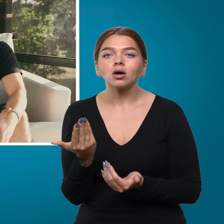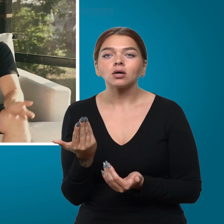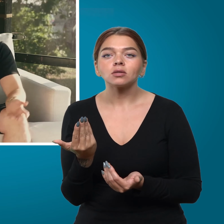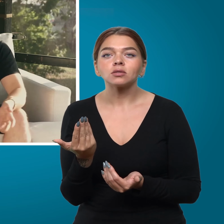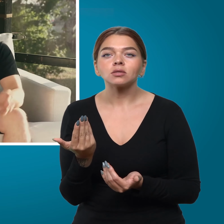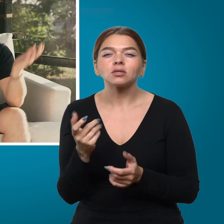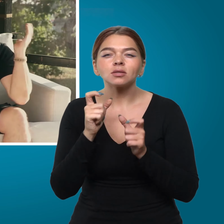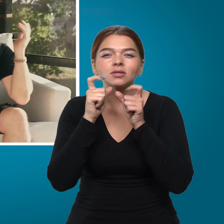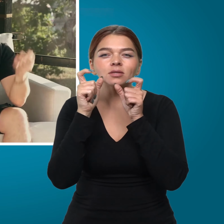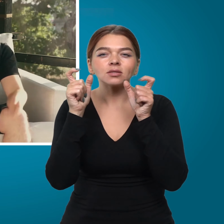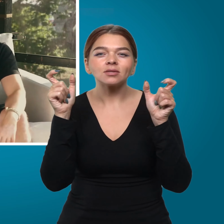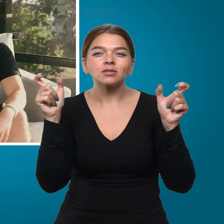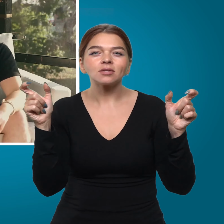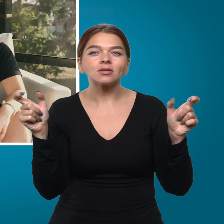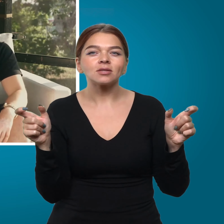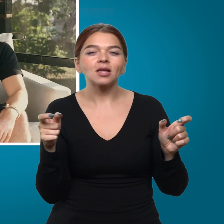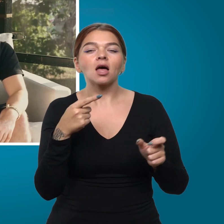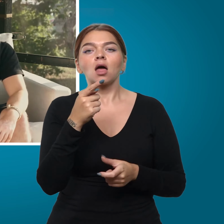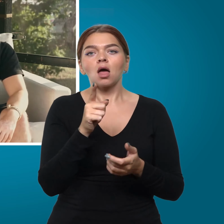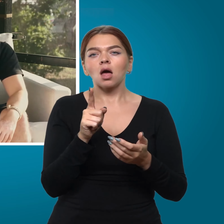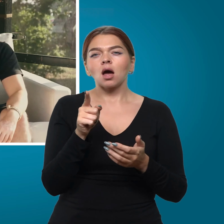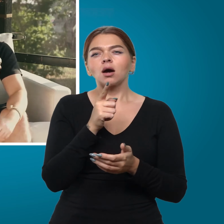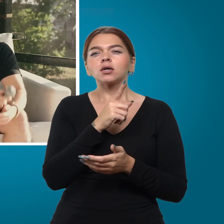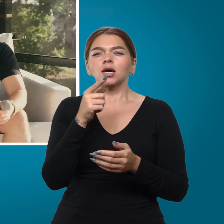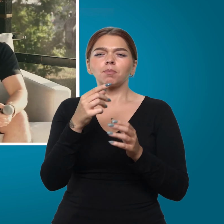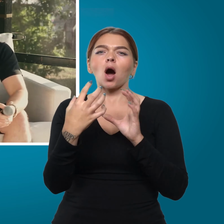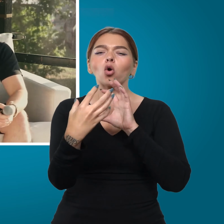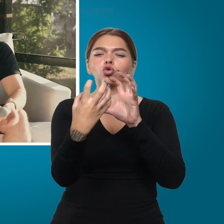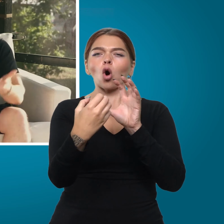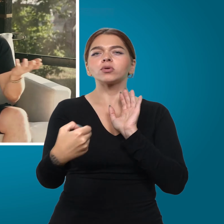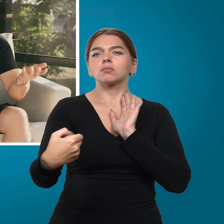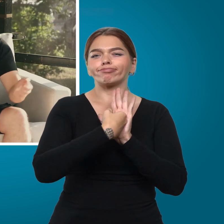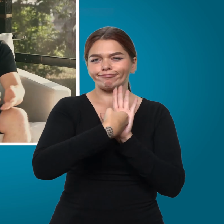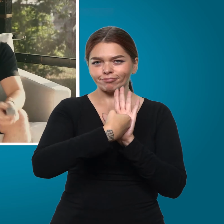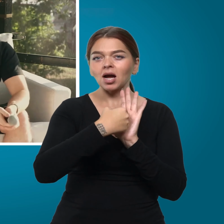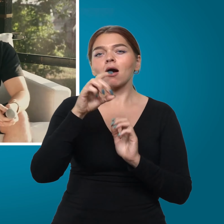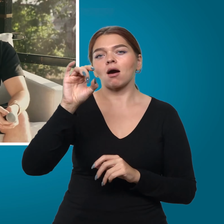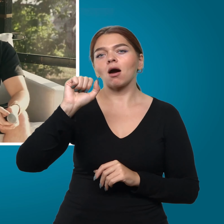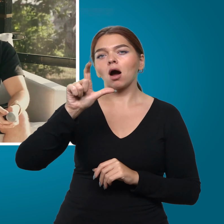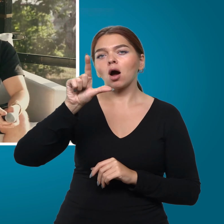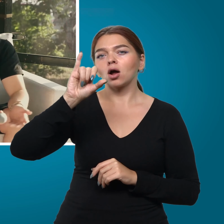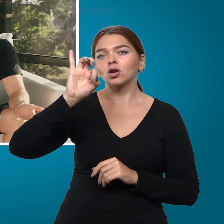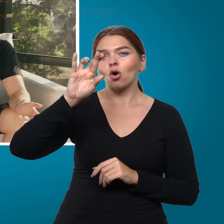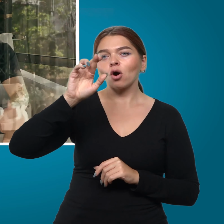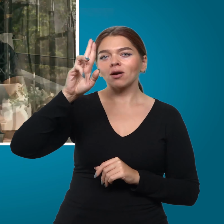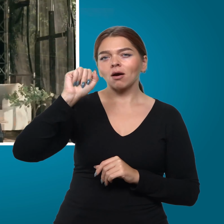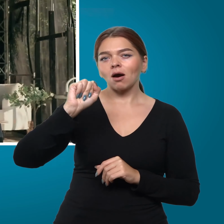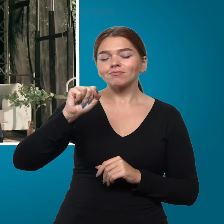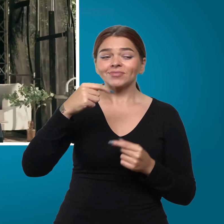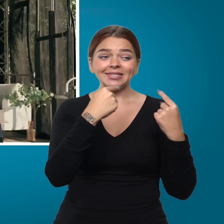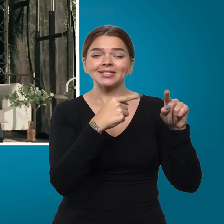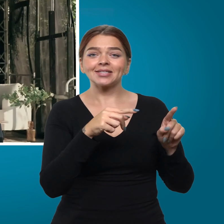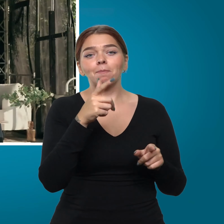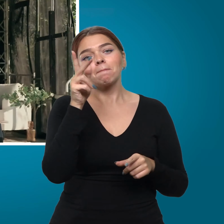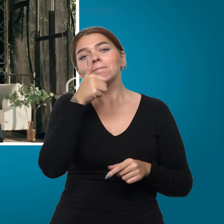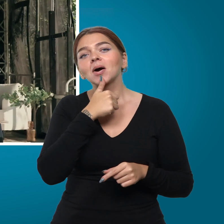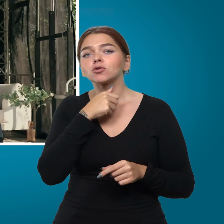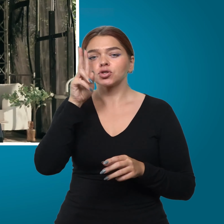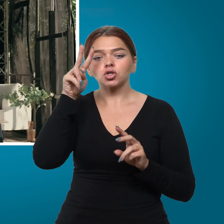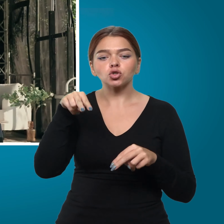sako žodžius tokius kaip galiorkos. Oi, visą laiką sakydavau. Sakot galiorkos. Žinot, jau, iš vis žinot, kas galiorka